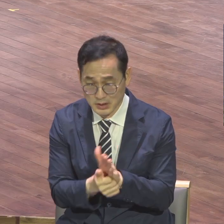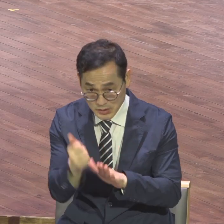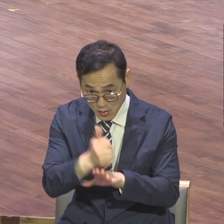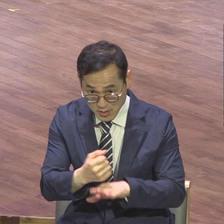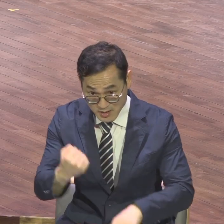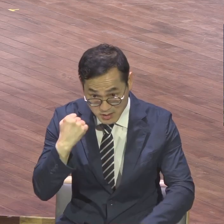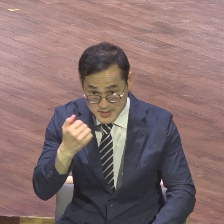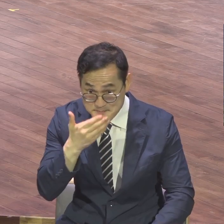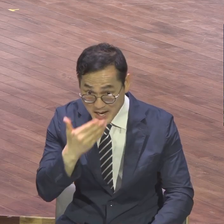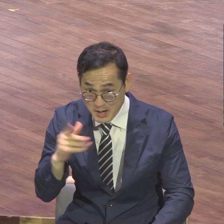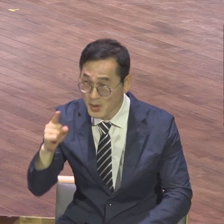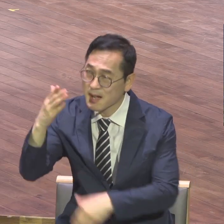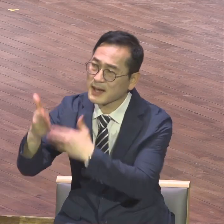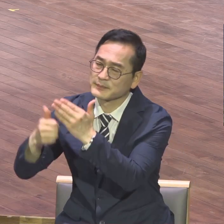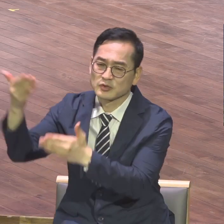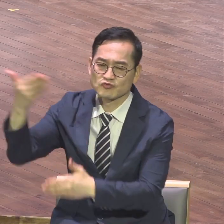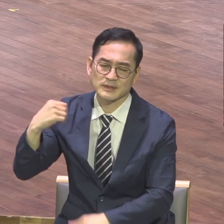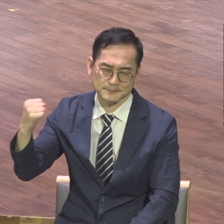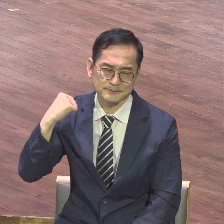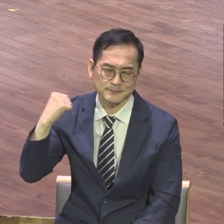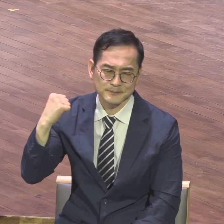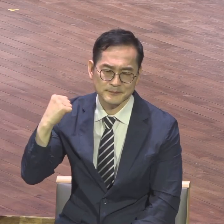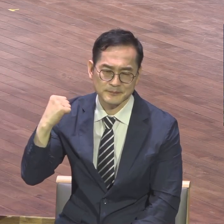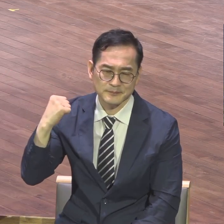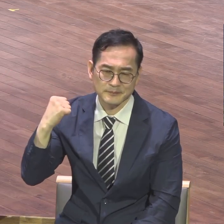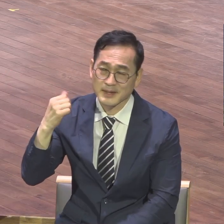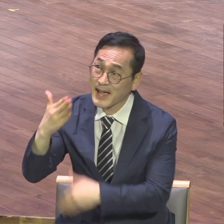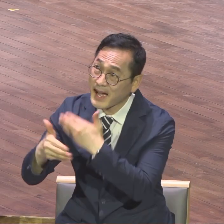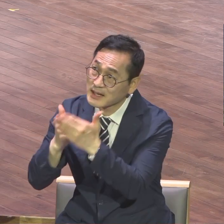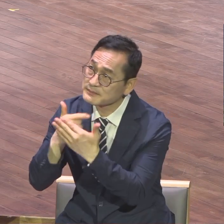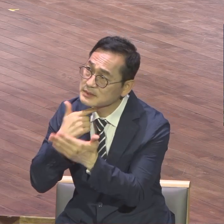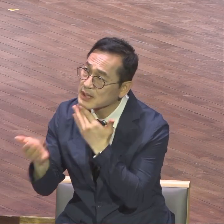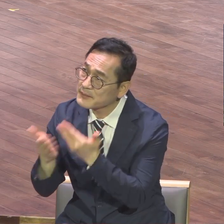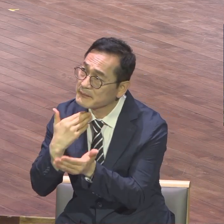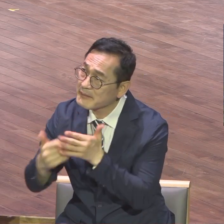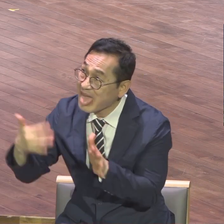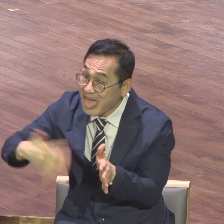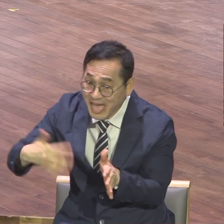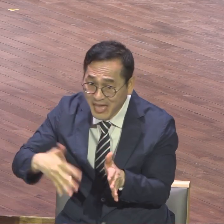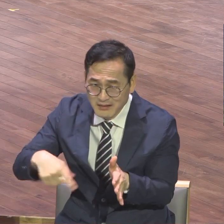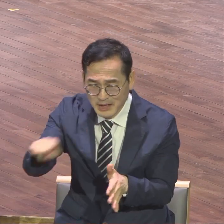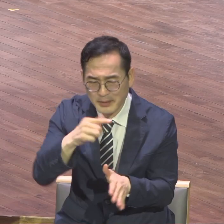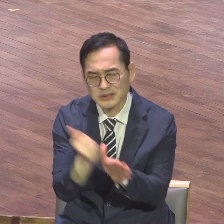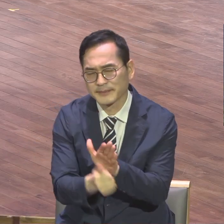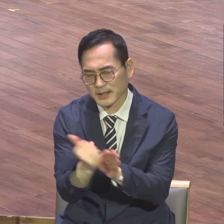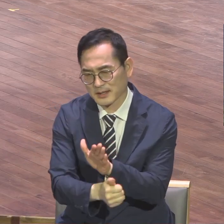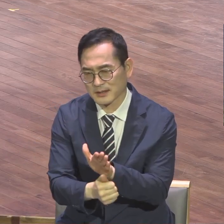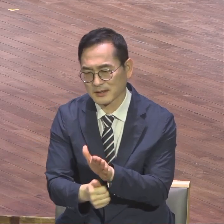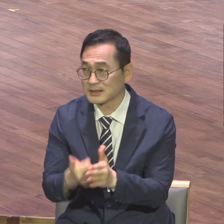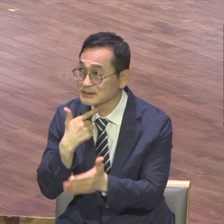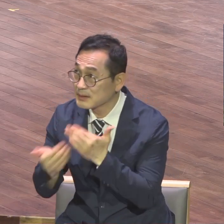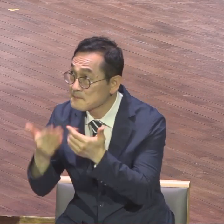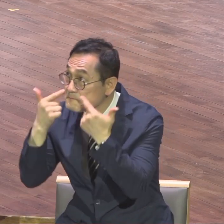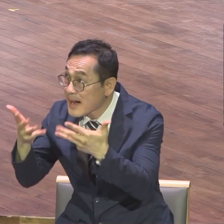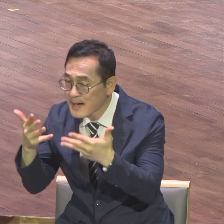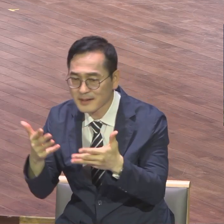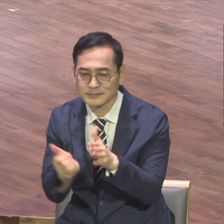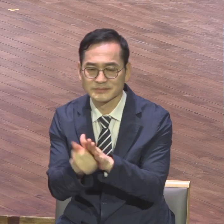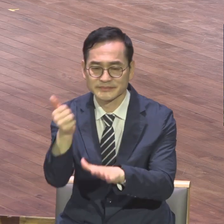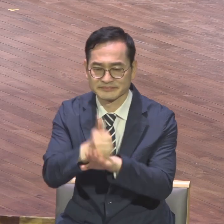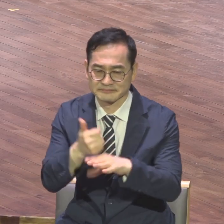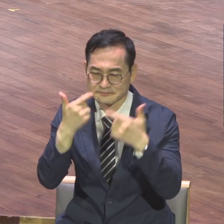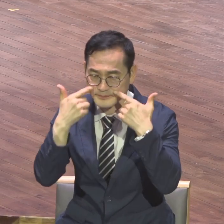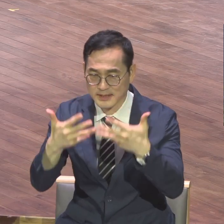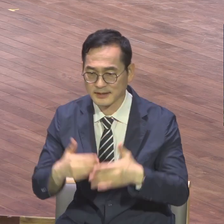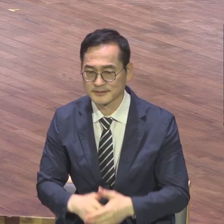드론의 미션을 체험하지 못해서, 하긴 못해서 그런 거라고요. 아멘. 그러니까 여러분이 우리